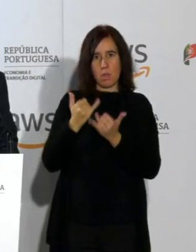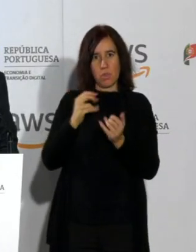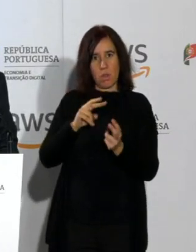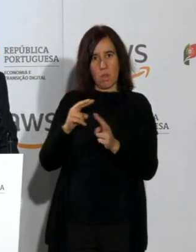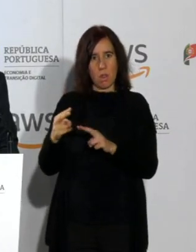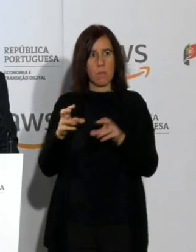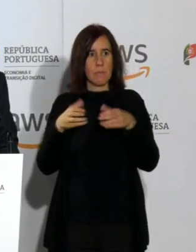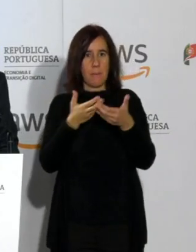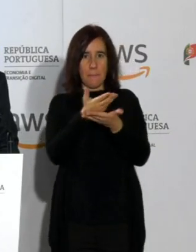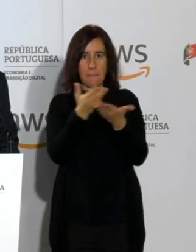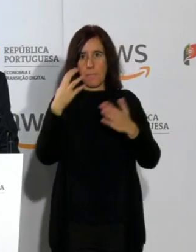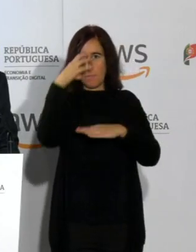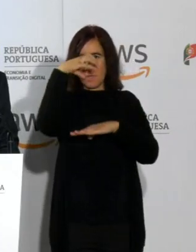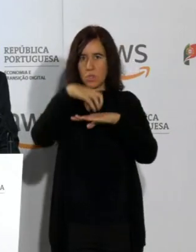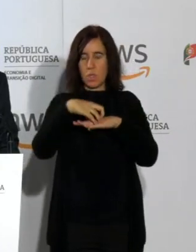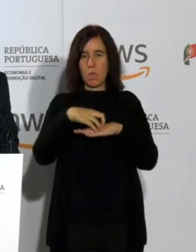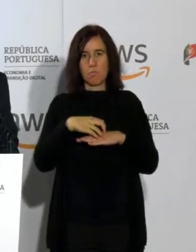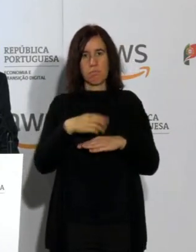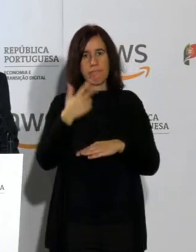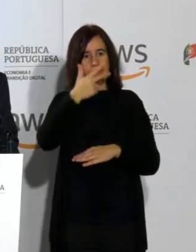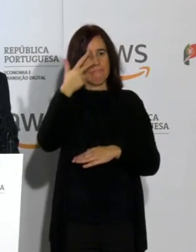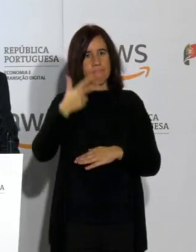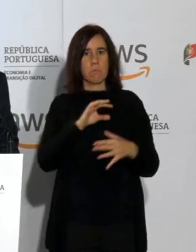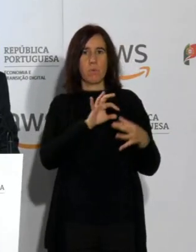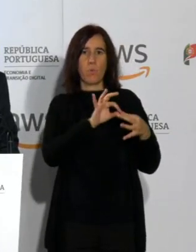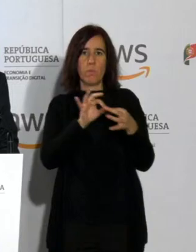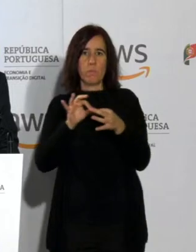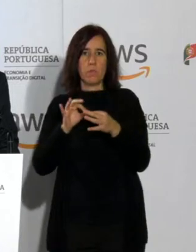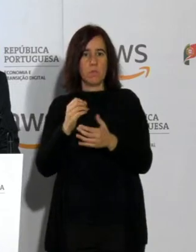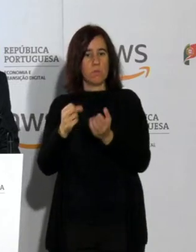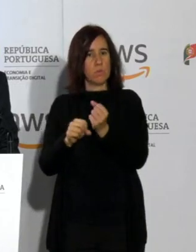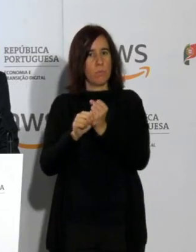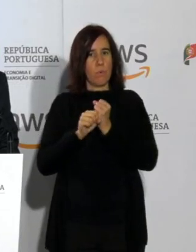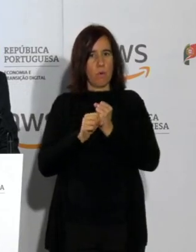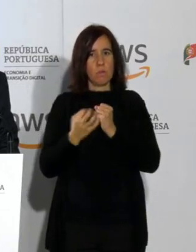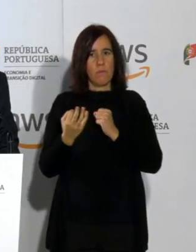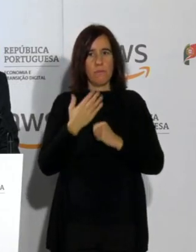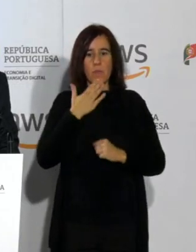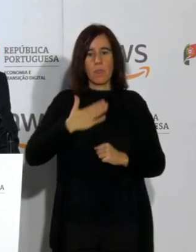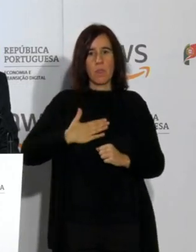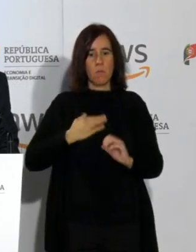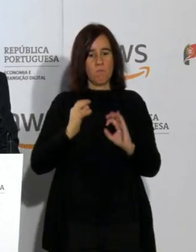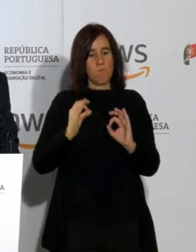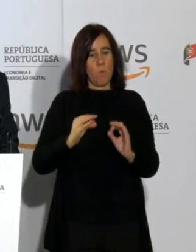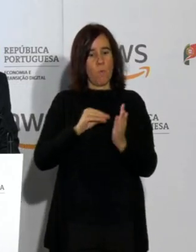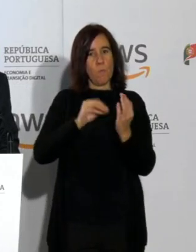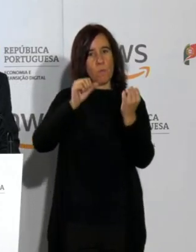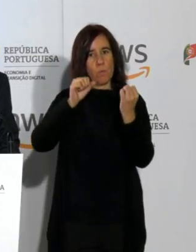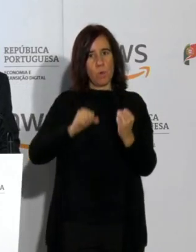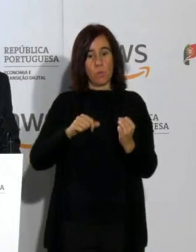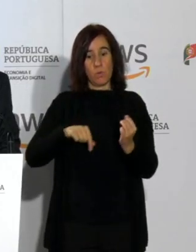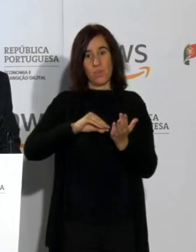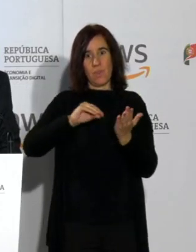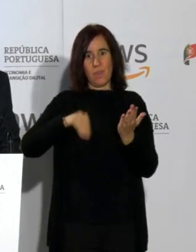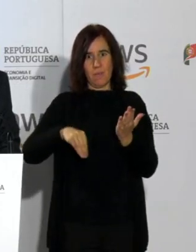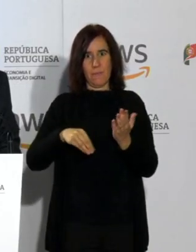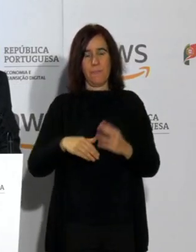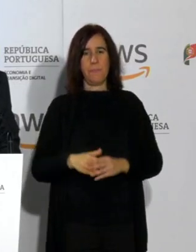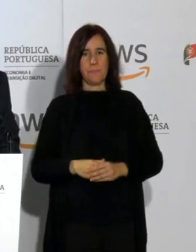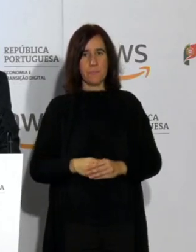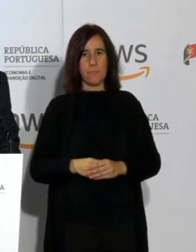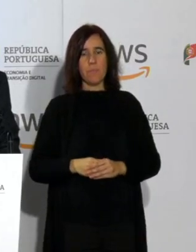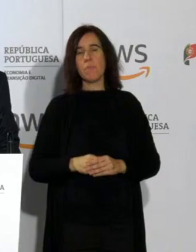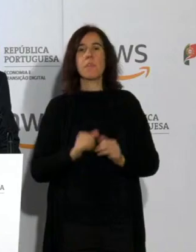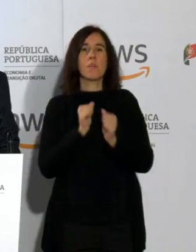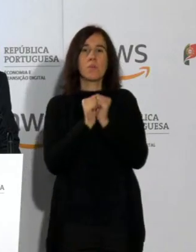equipa do Vosso Ministério pela intransponível colaboração e suporte na conclusão deste momento que aqui assinamos hoje. Um